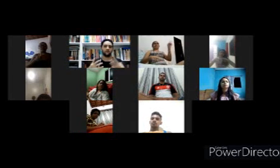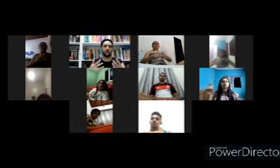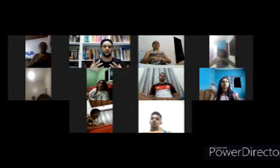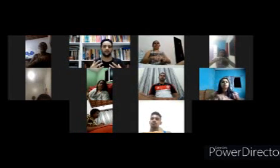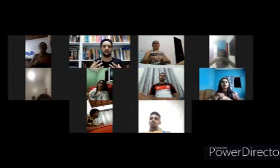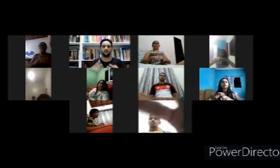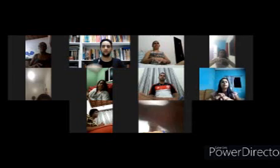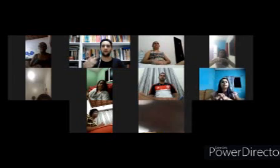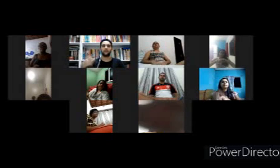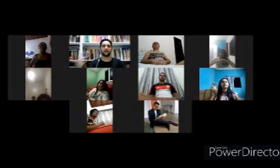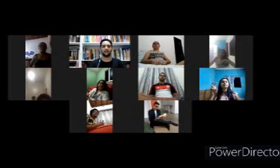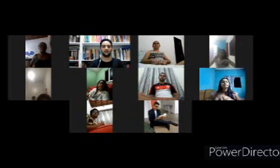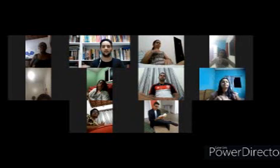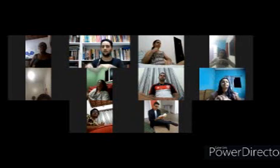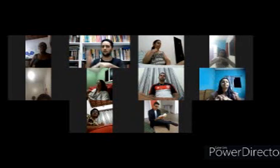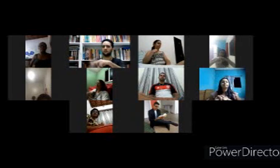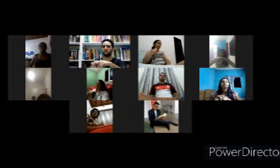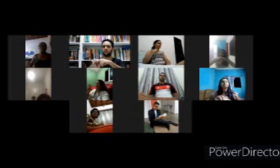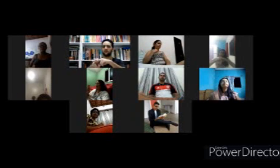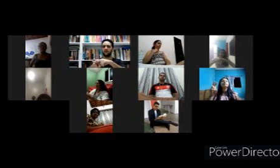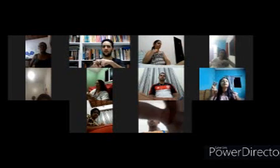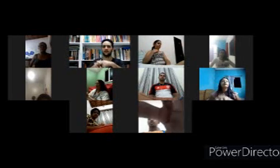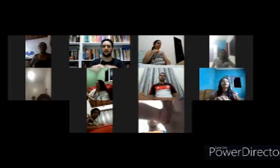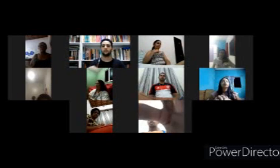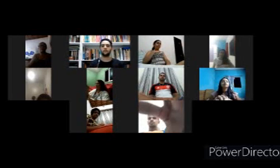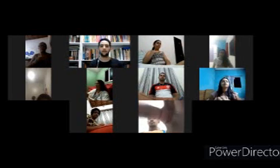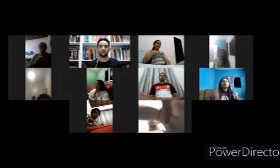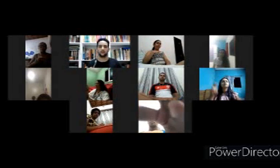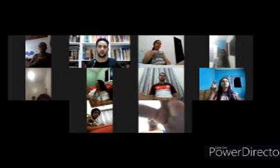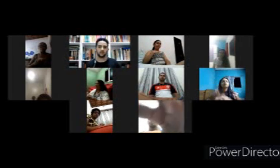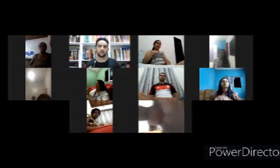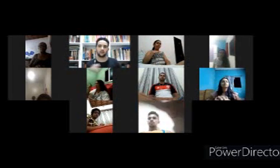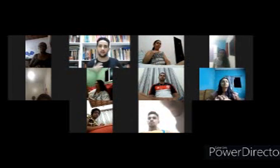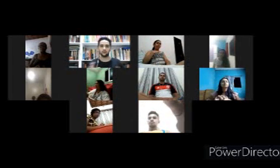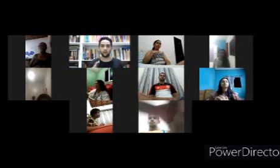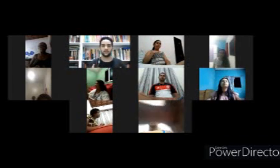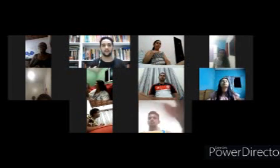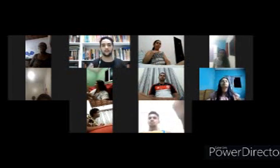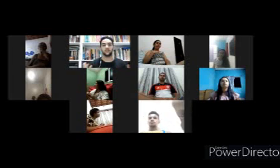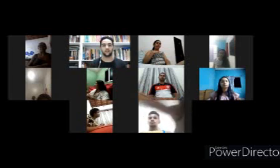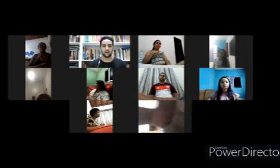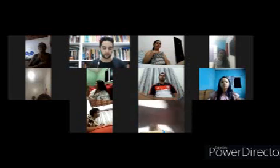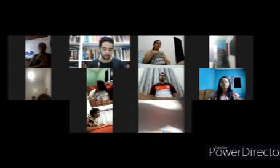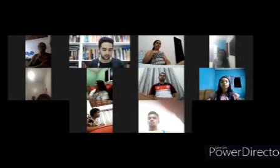uma representação de vai para a cadeira. Então, vai sentar. Então existem esses dois significados para esse